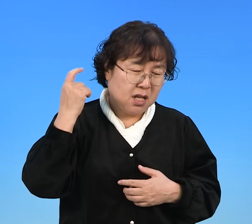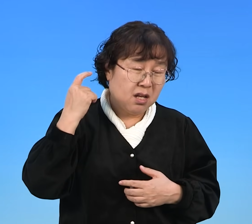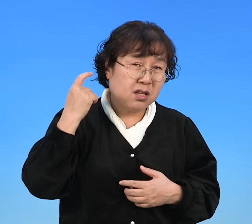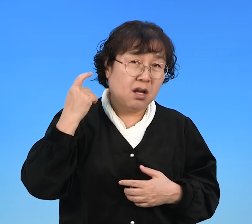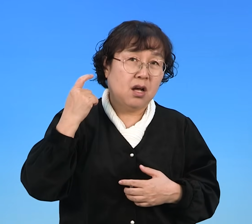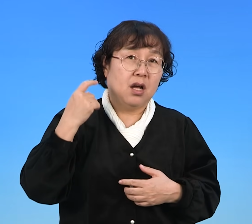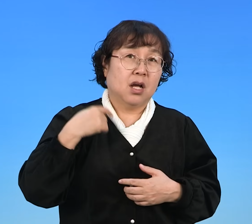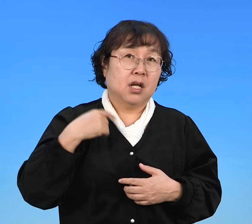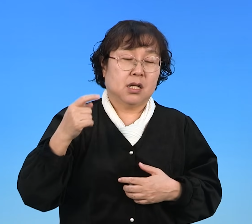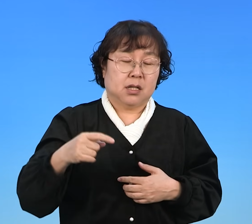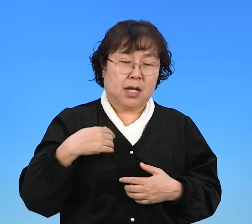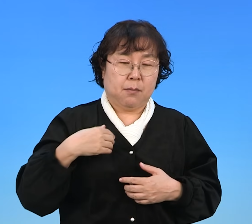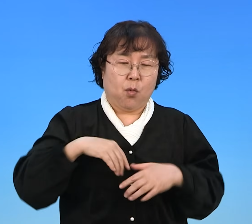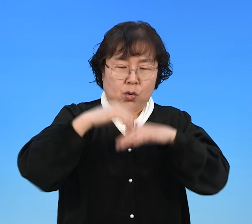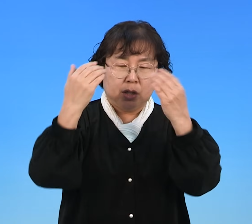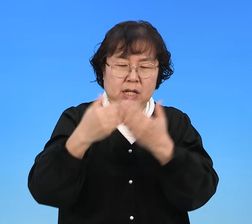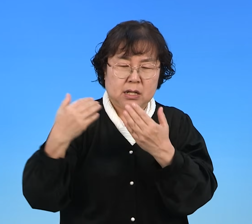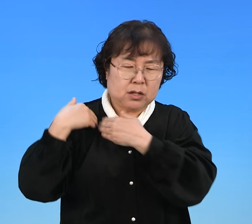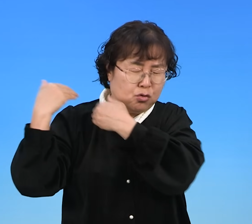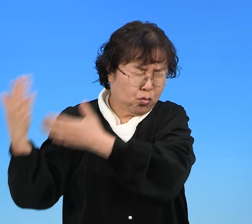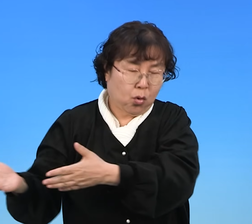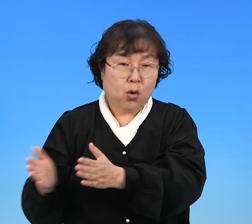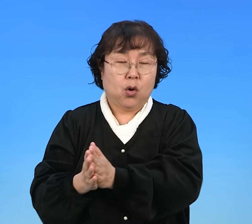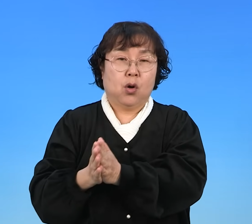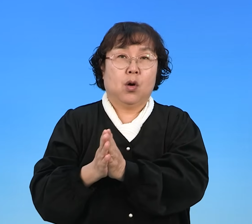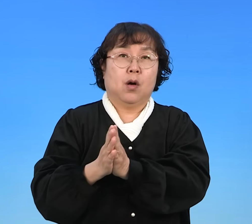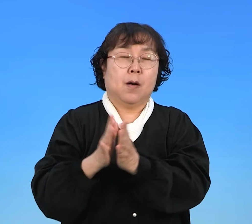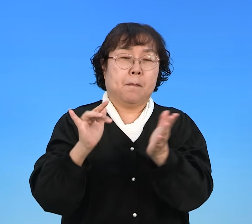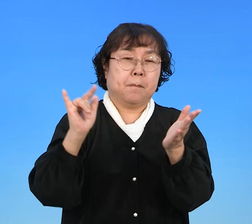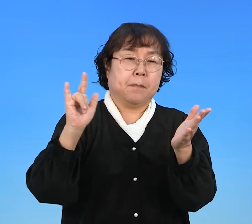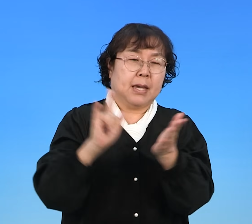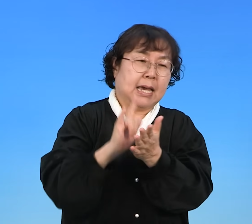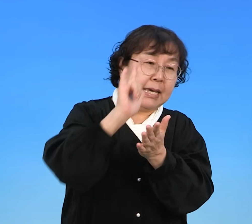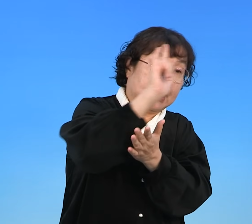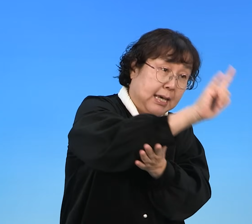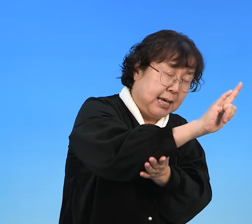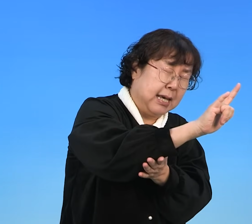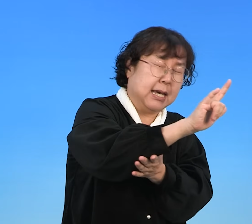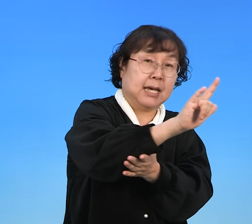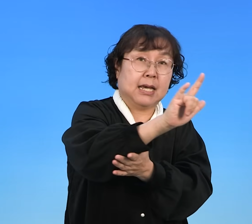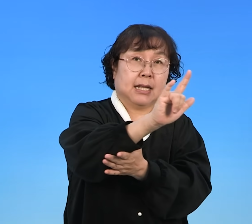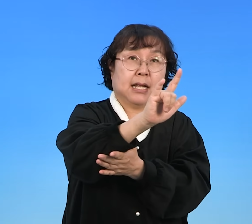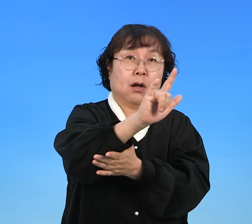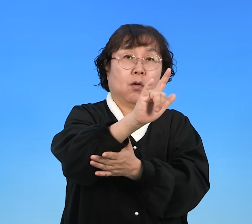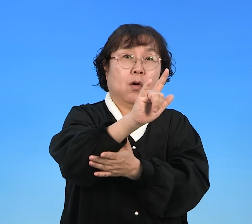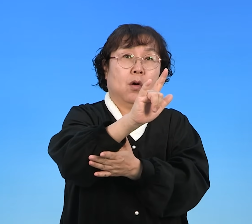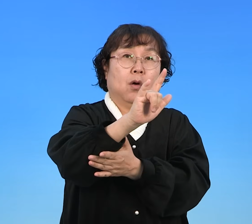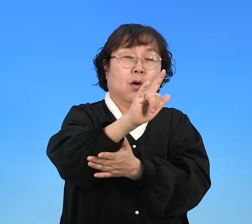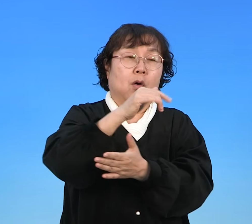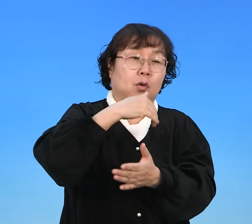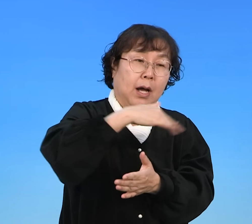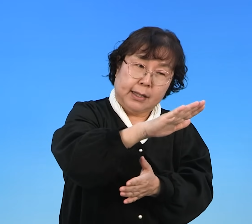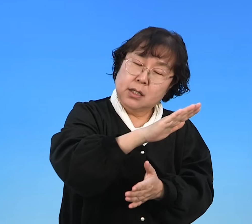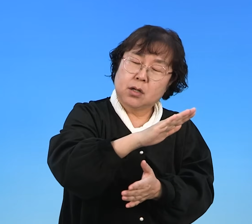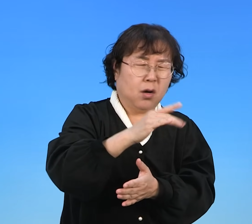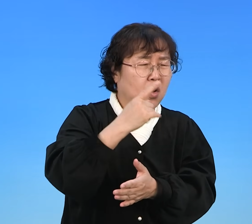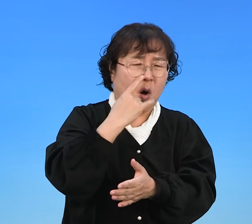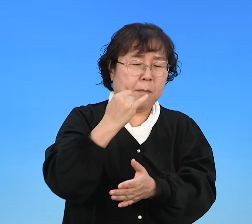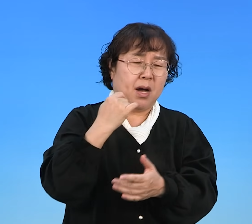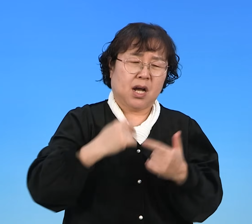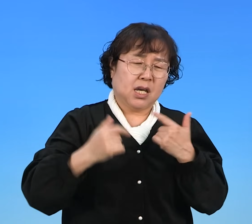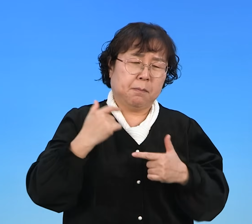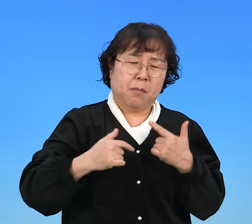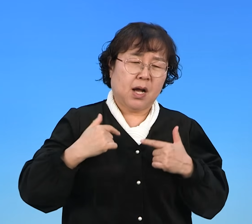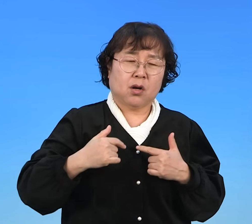일 다 내려놓고 막 내일 비행기표 끊어가지고 바로 그냥 시카고로 달려가는, 아무리 생각해도 저희 어머니가 그걸